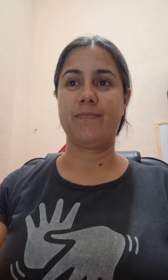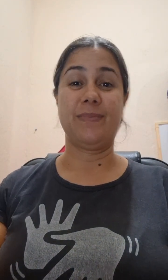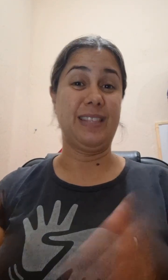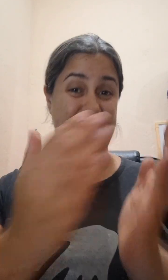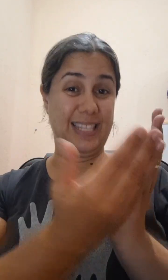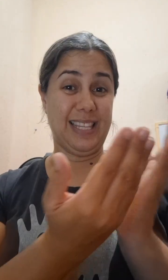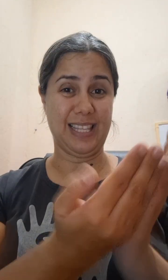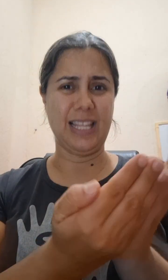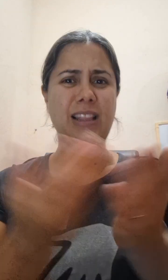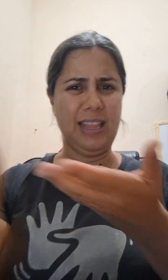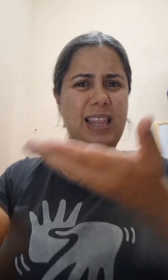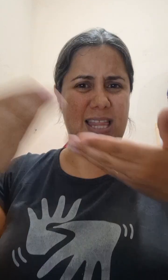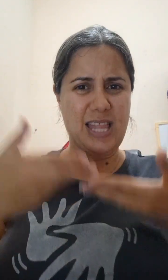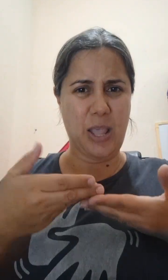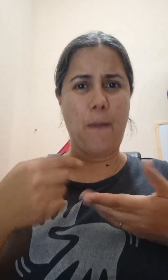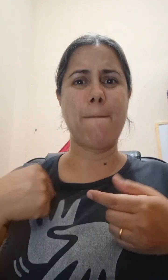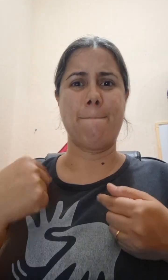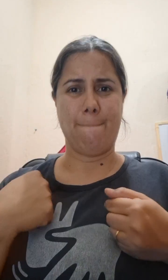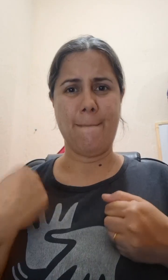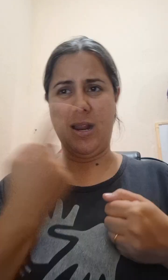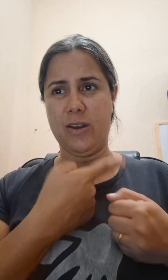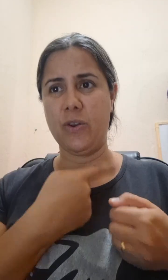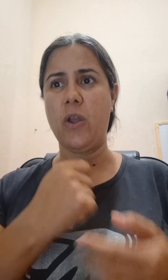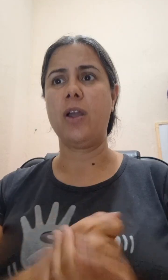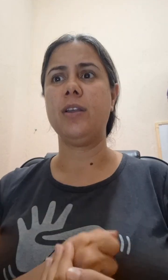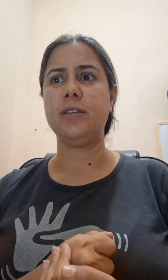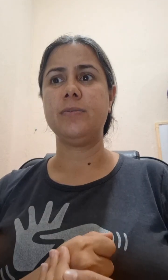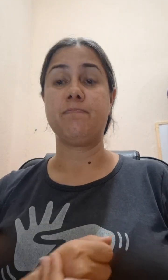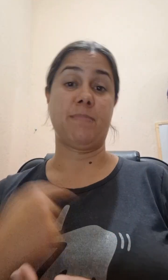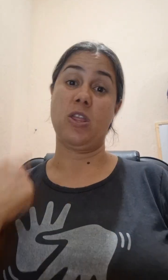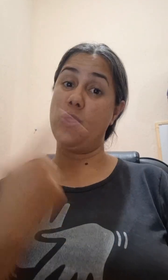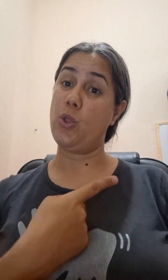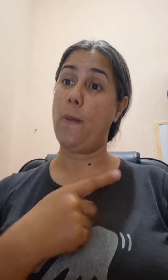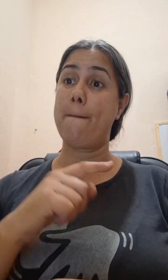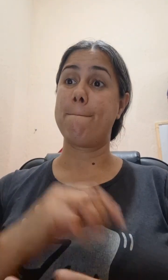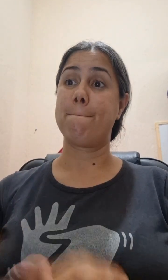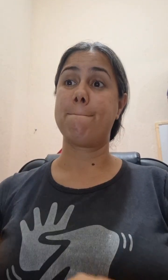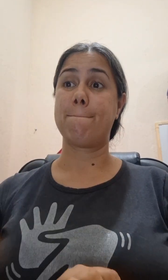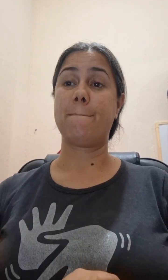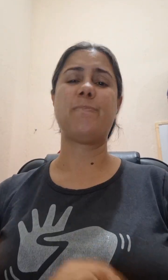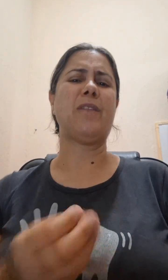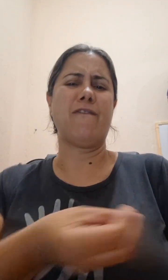dada não para nós, para que a gente vivesse em paz, né?